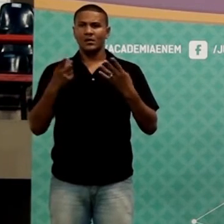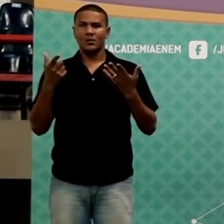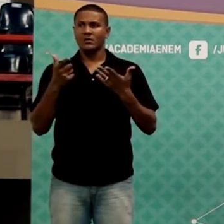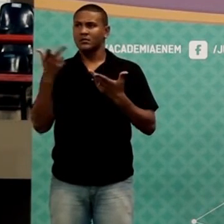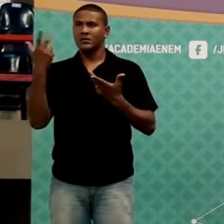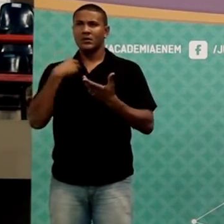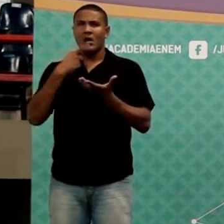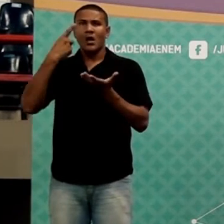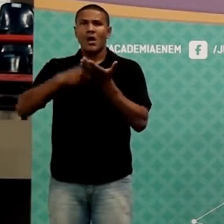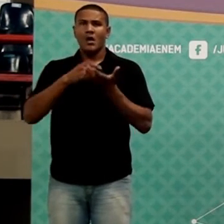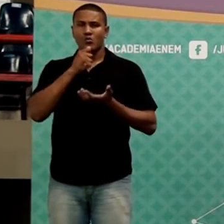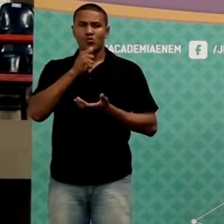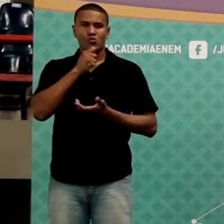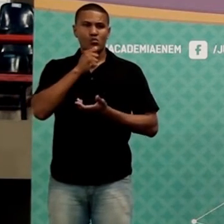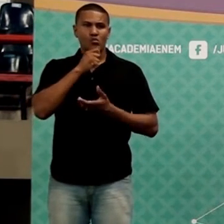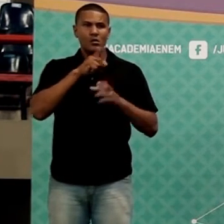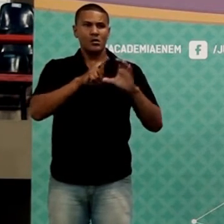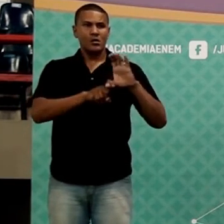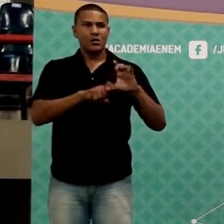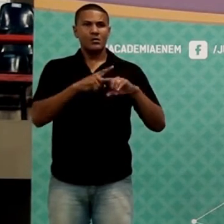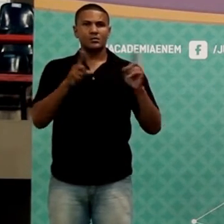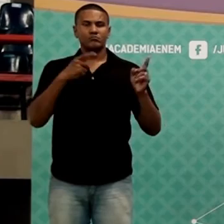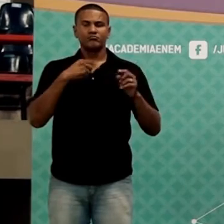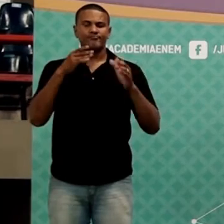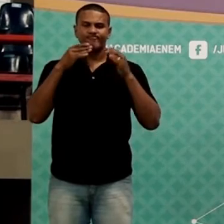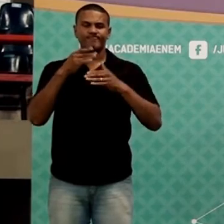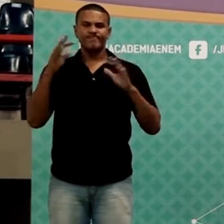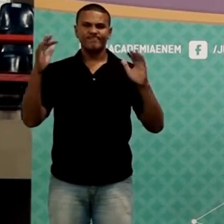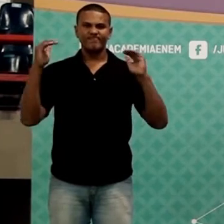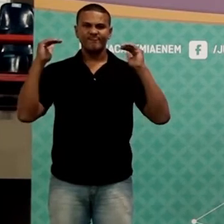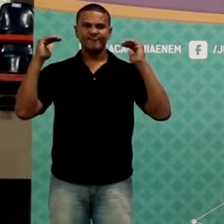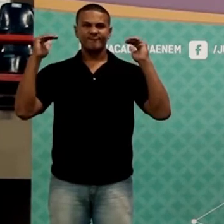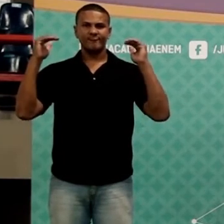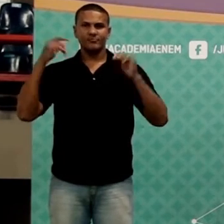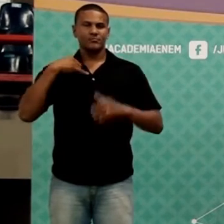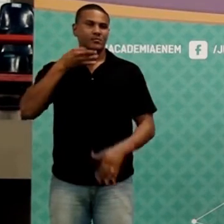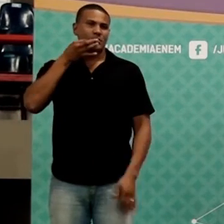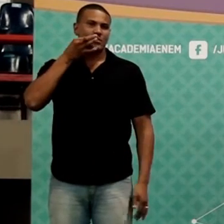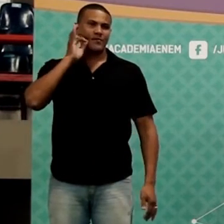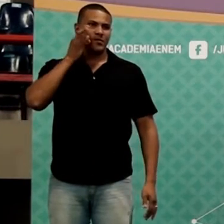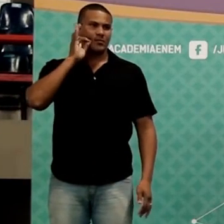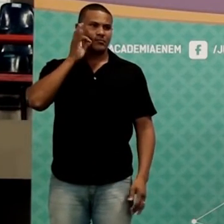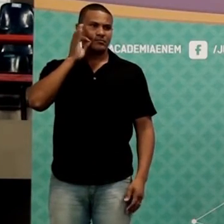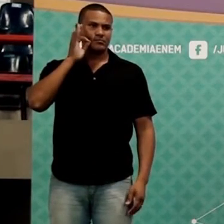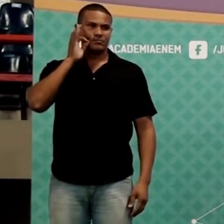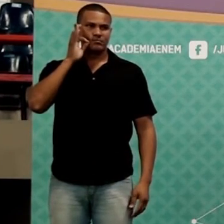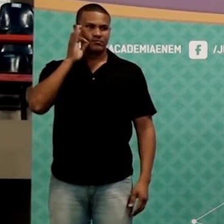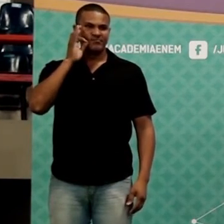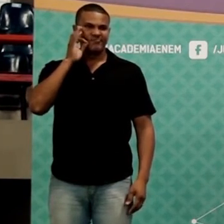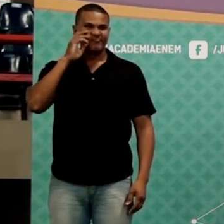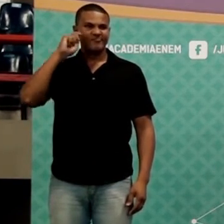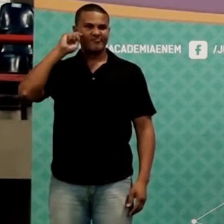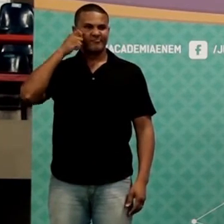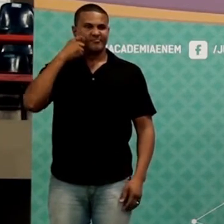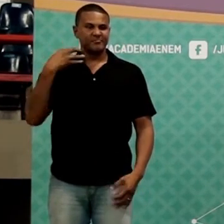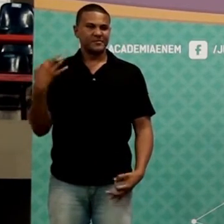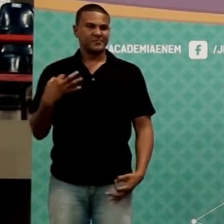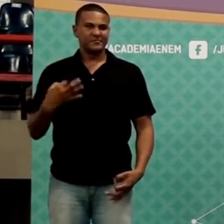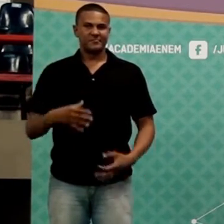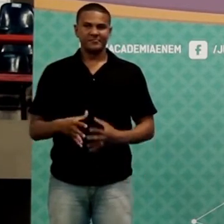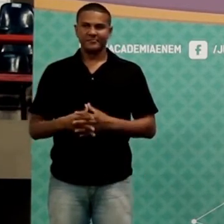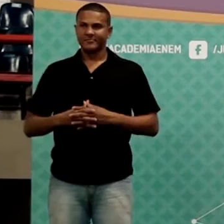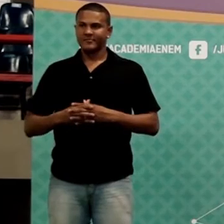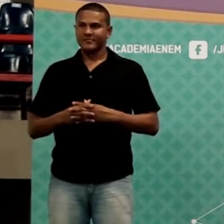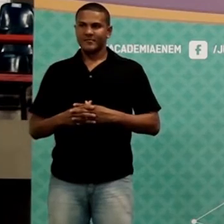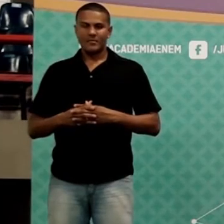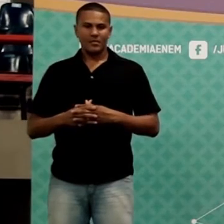pacto colonial, mas qual era o nosso produto top? Menino café. Beleza? O moreninho do sucesso. E a gente